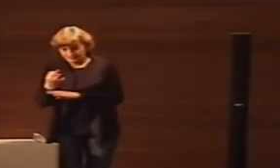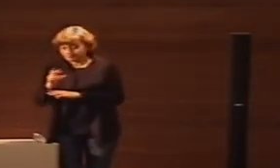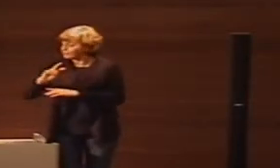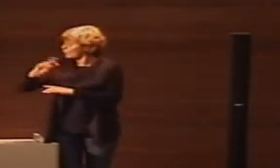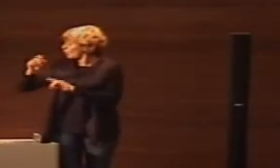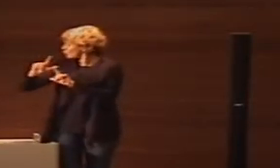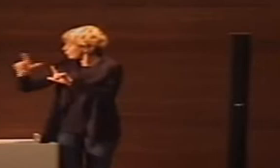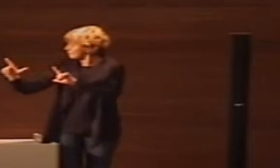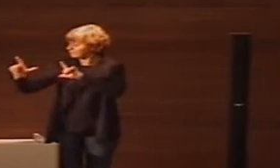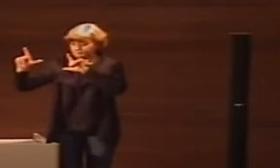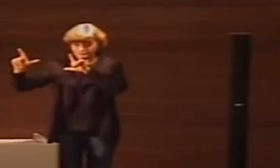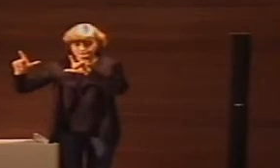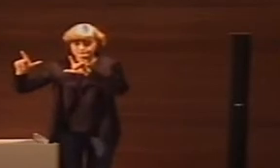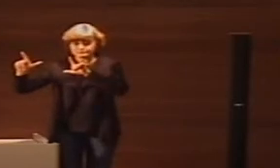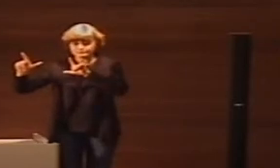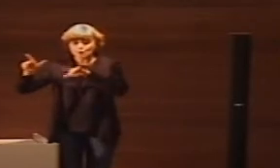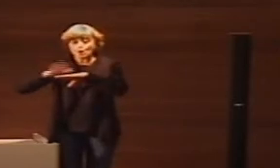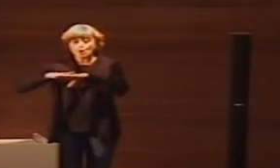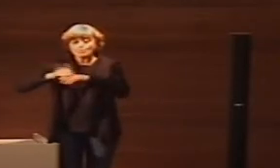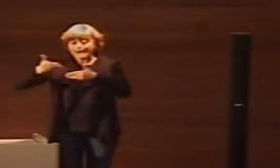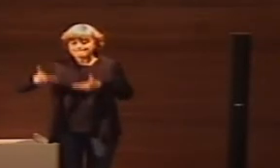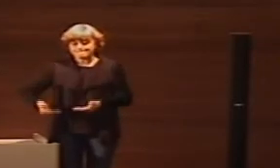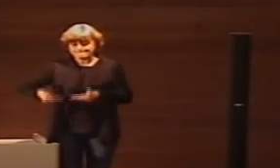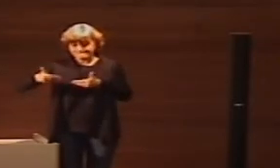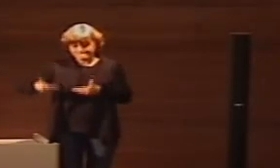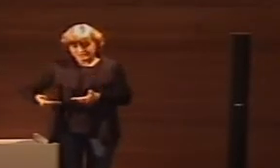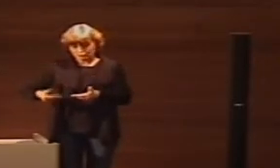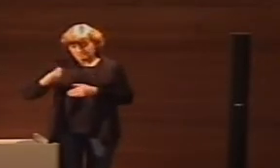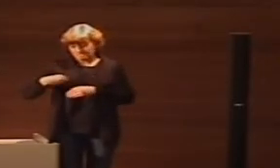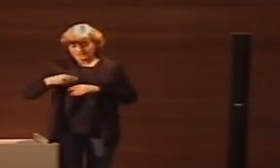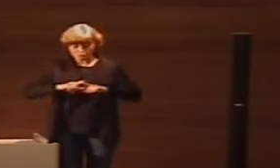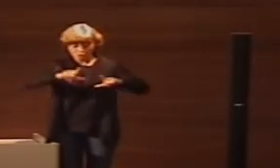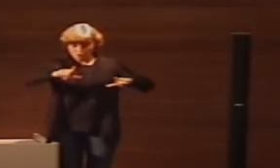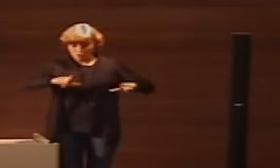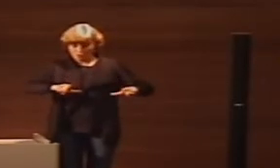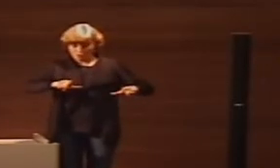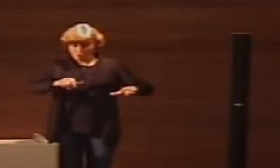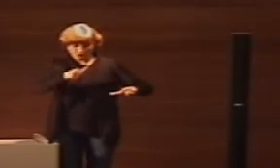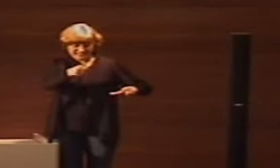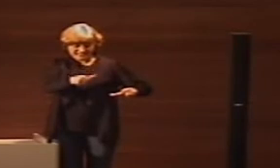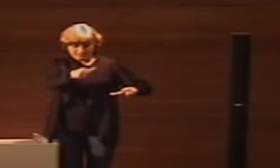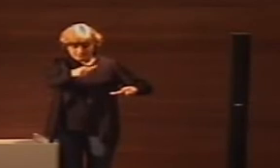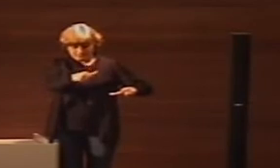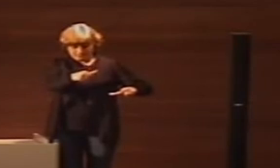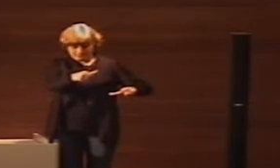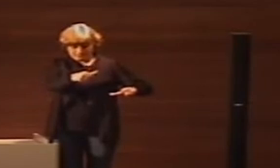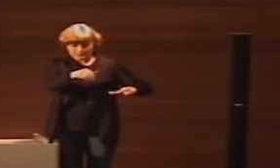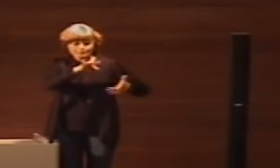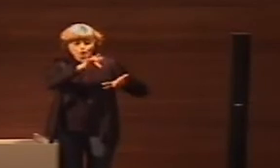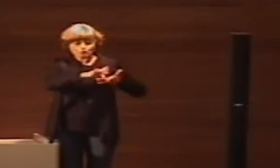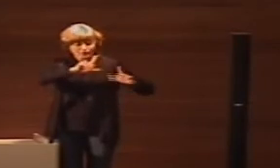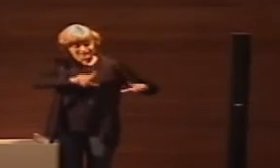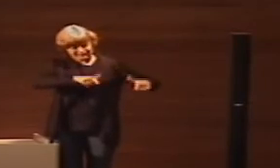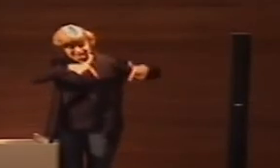que un sistema, como comentaba antes, con cubos, con chip, pero que a la hora de vaciarlos el camión de recogida de